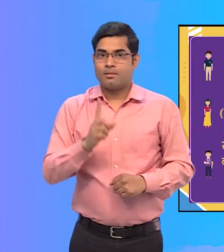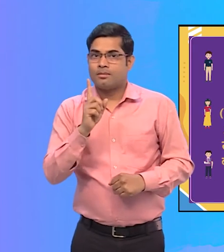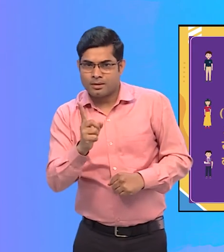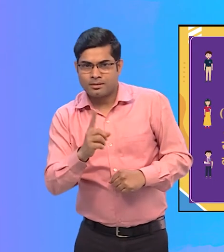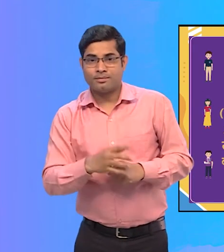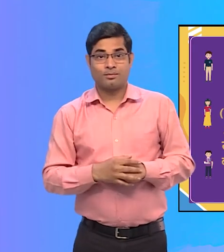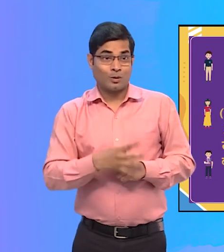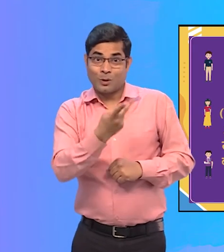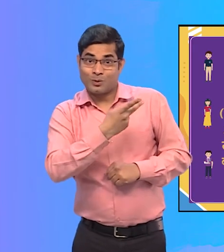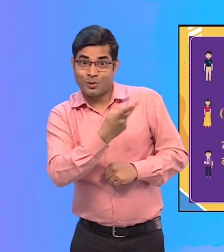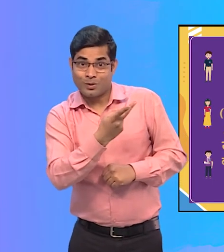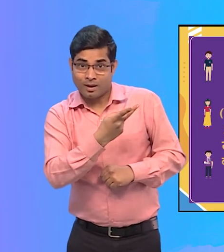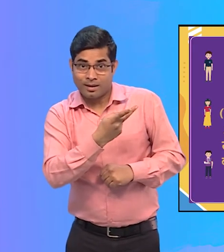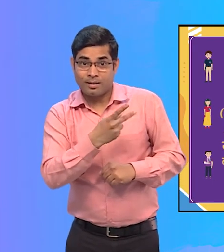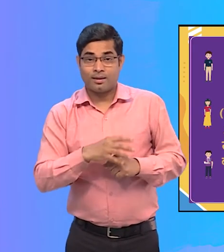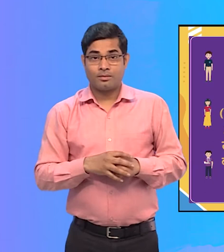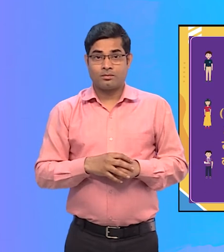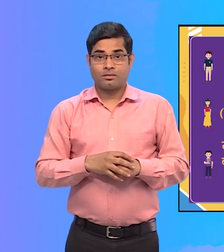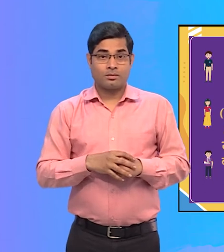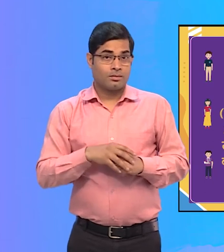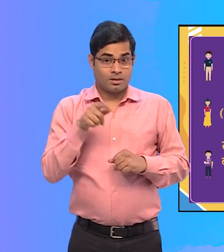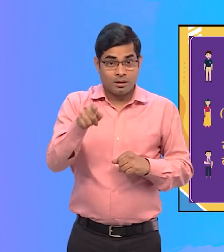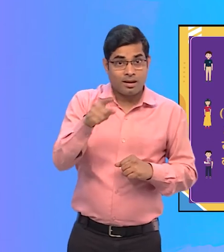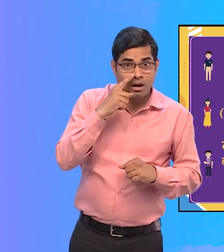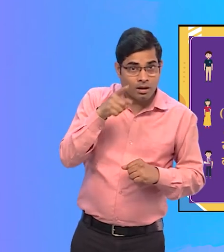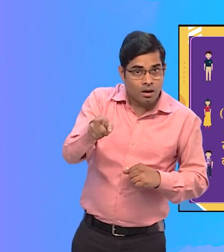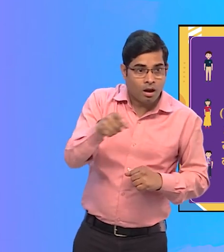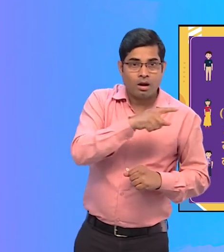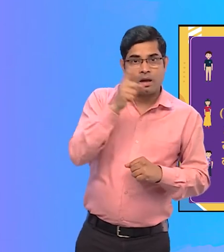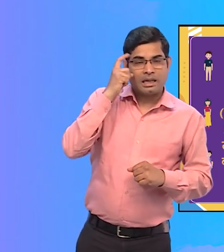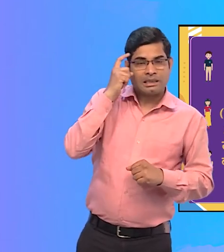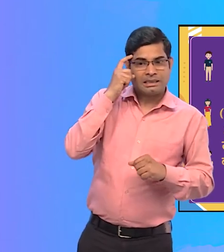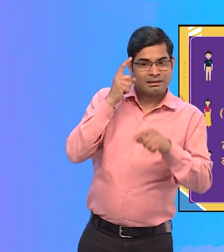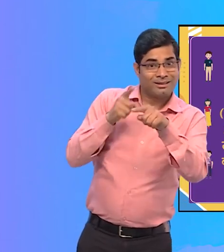हैं हालांकि वे नीति जो एक वीरवार को